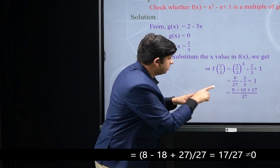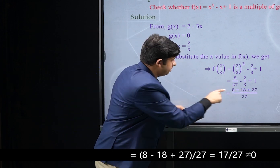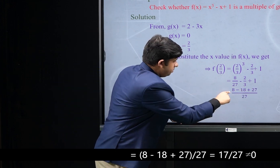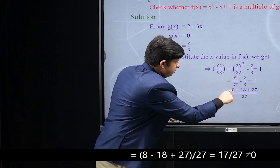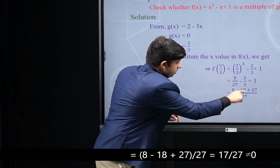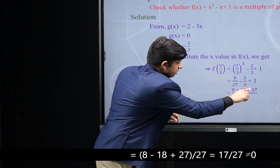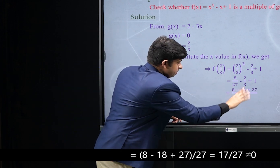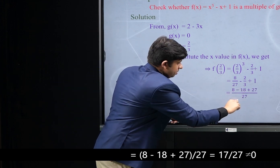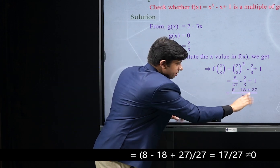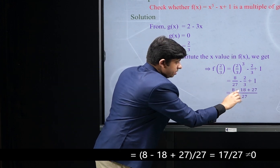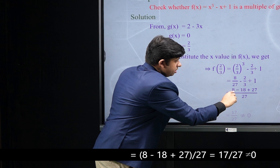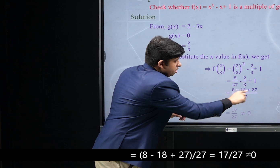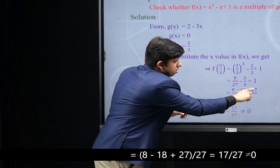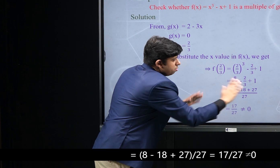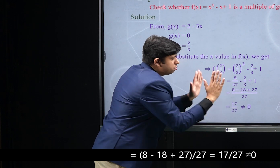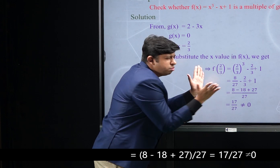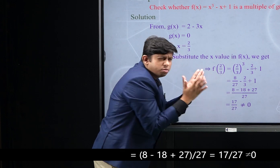+ 27/27